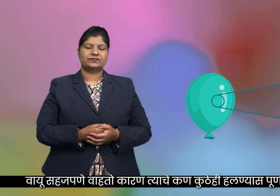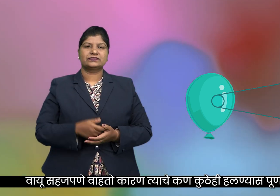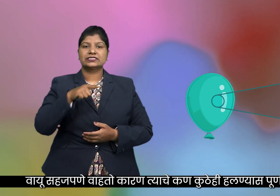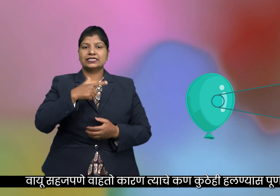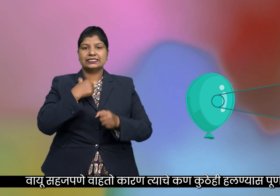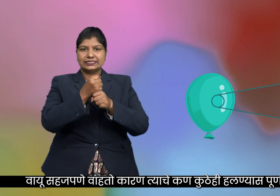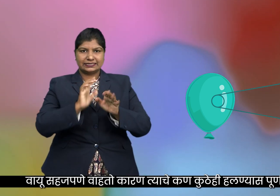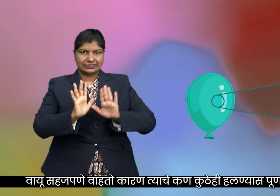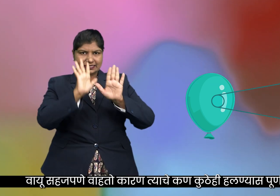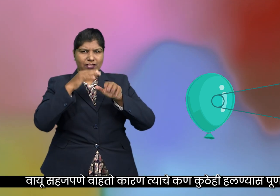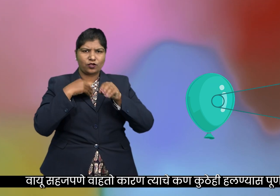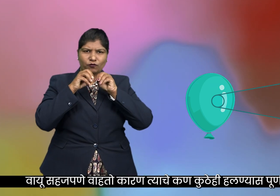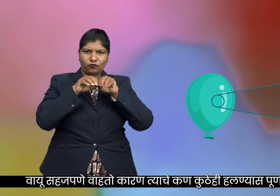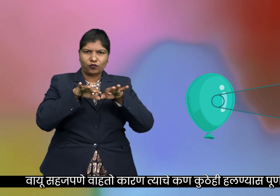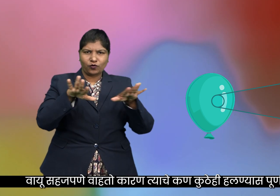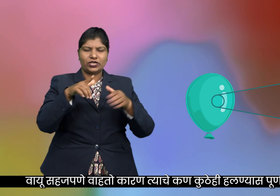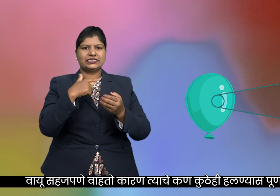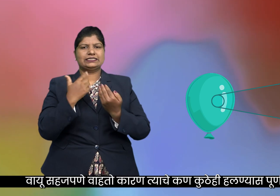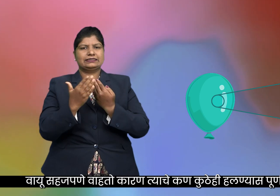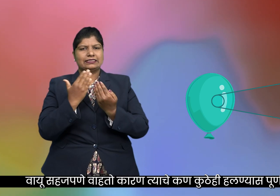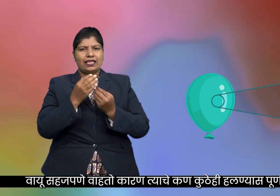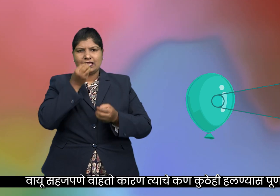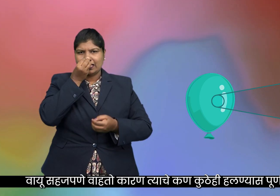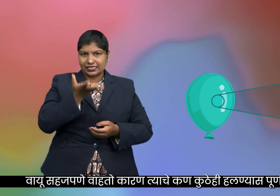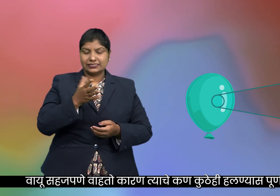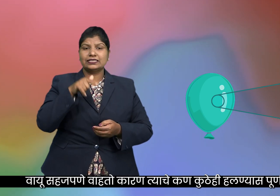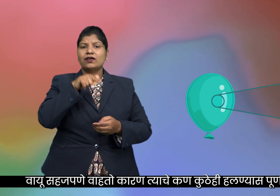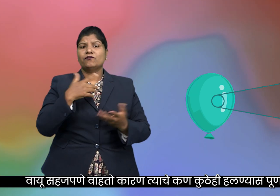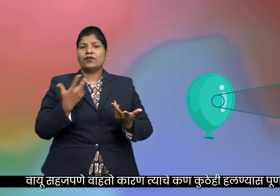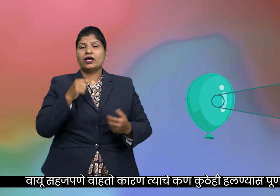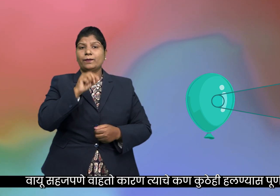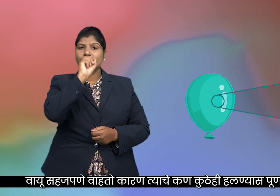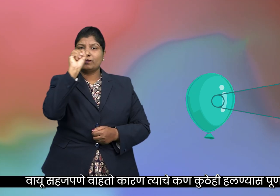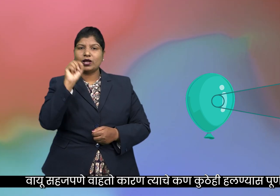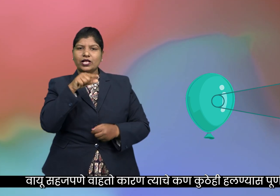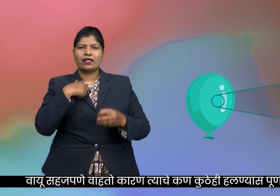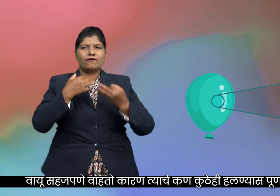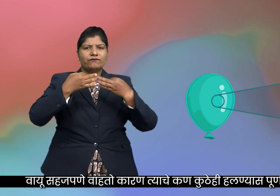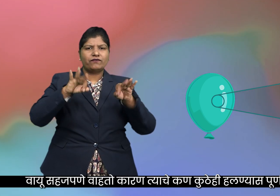वायू सहजपणे वाहतो कारण त्याचे कण कुठेही हलण्यास पूर्णपणे मुक्त असतात.